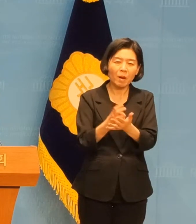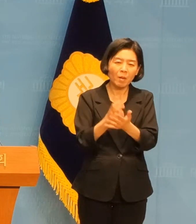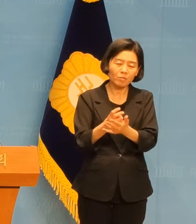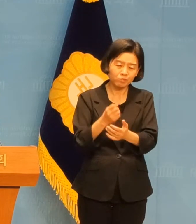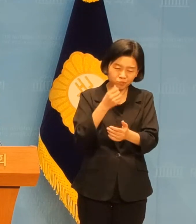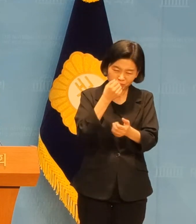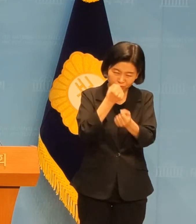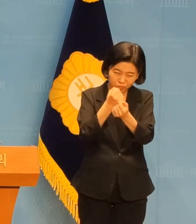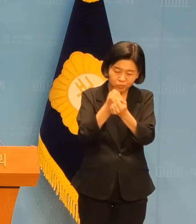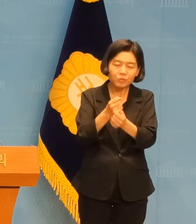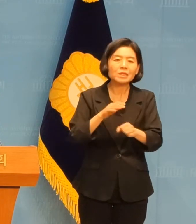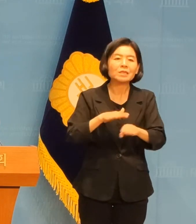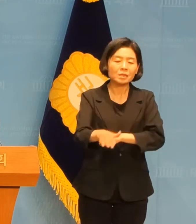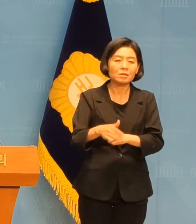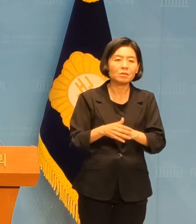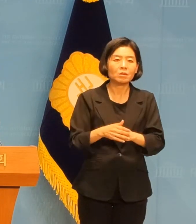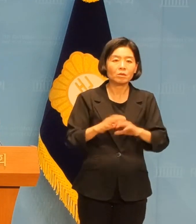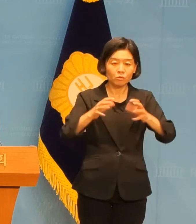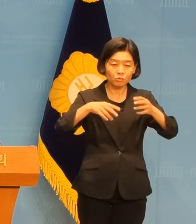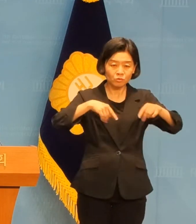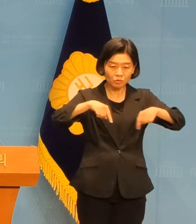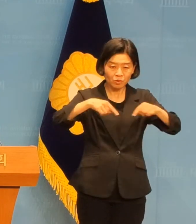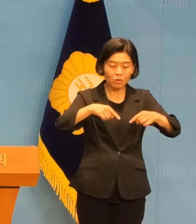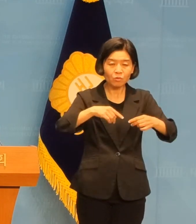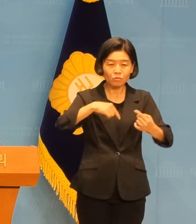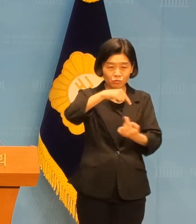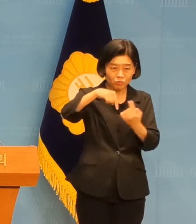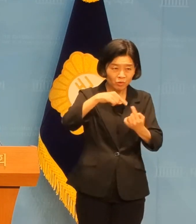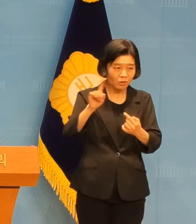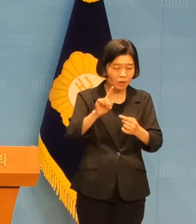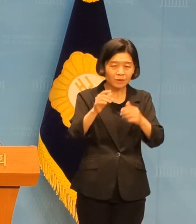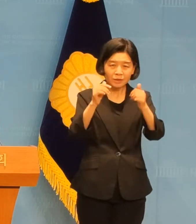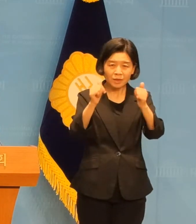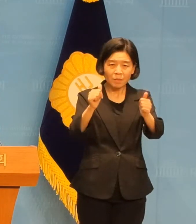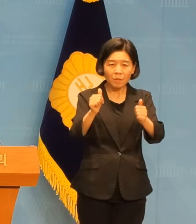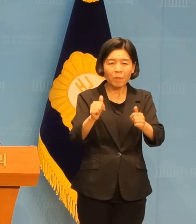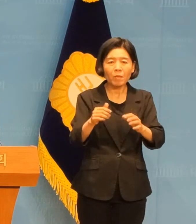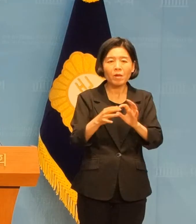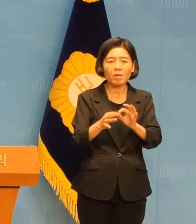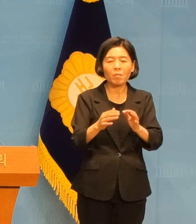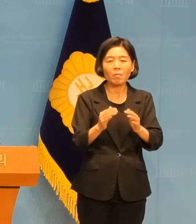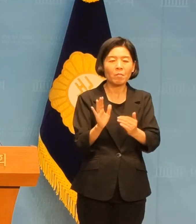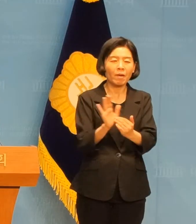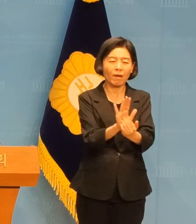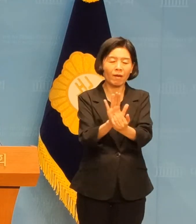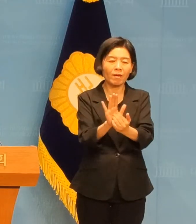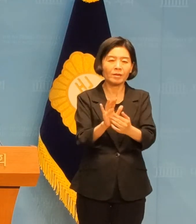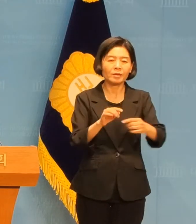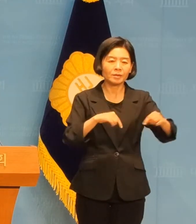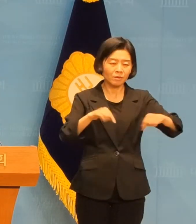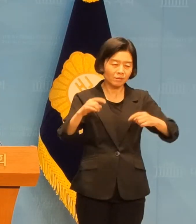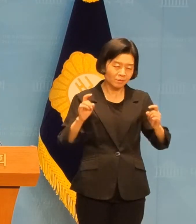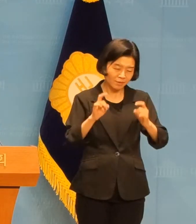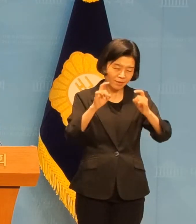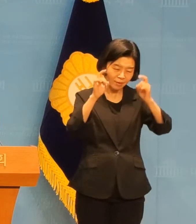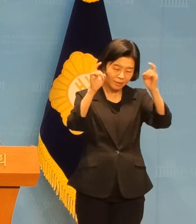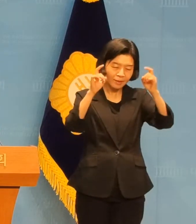있습니다. 모든 국정 운영이 사법 리스크 방탄과 정쟁에 매달리는